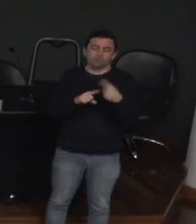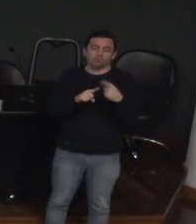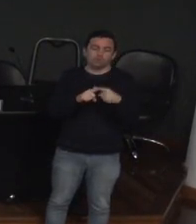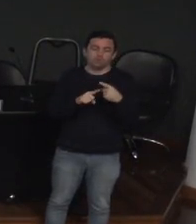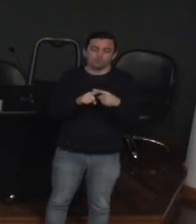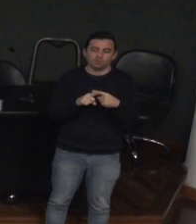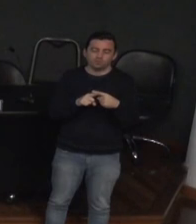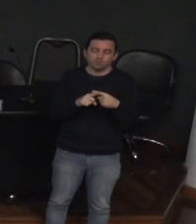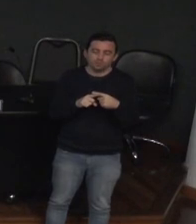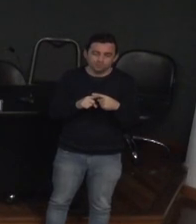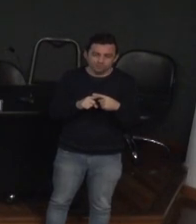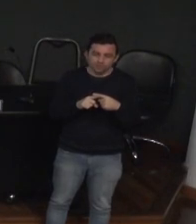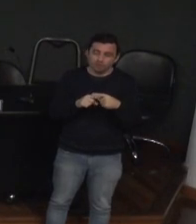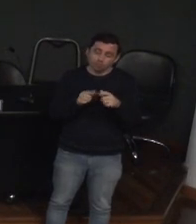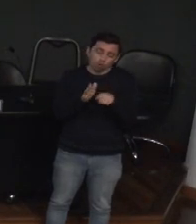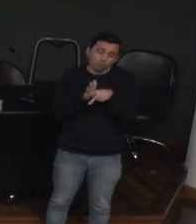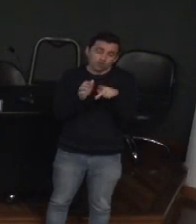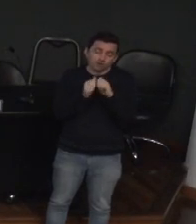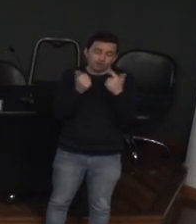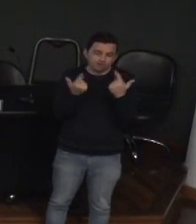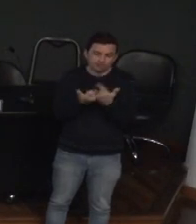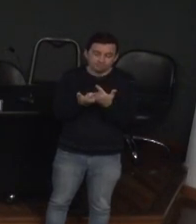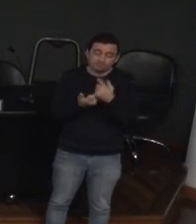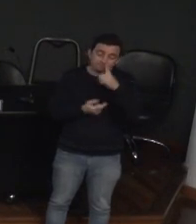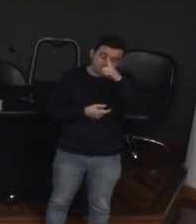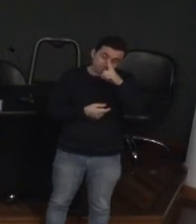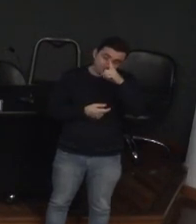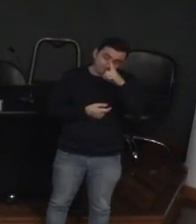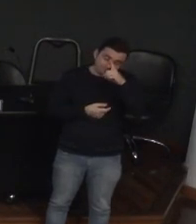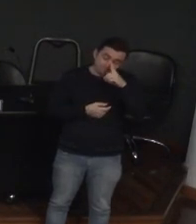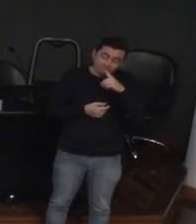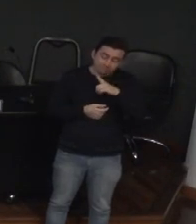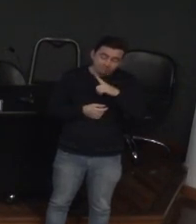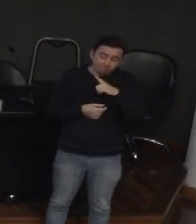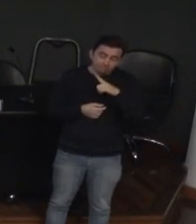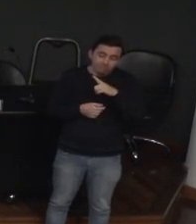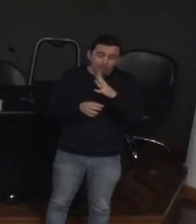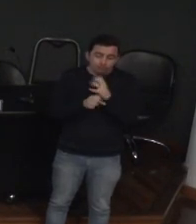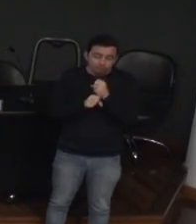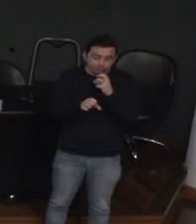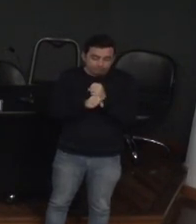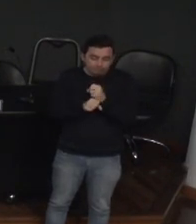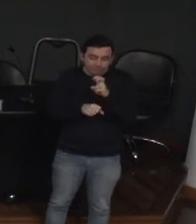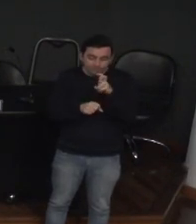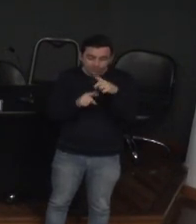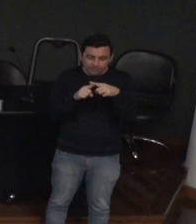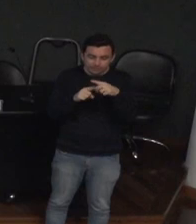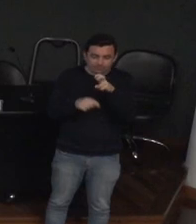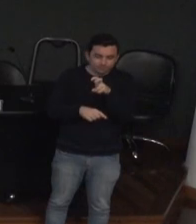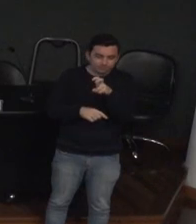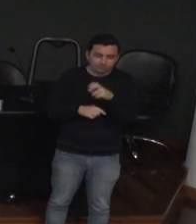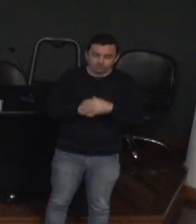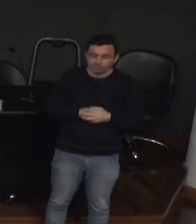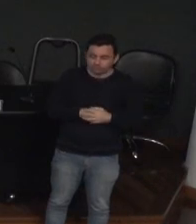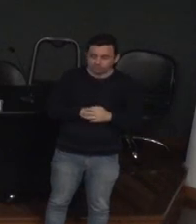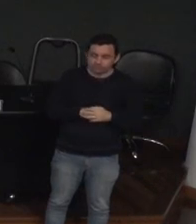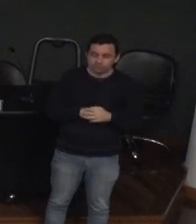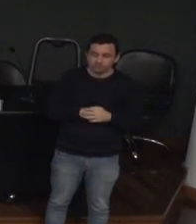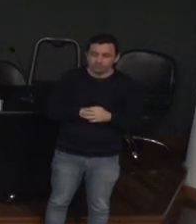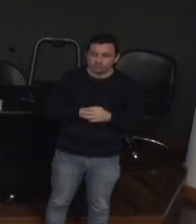impacto na parte para a LESC, risco inerente, para nós a gente fez aquele cálculo do 5 vezes 5, e foi 12, que é